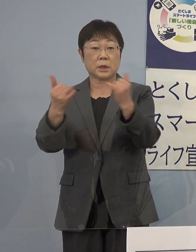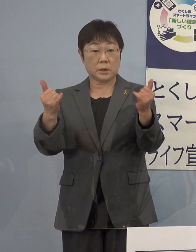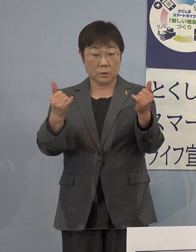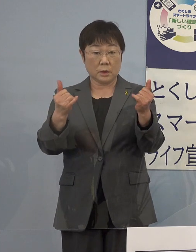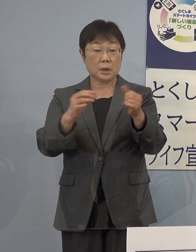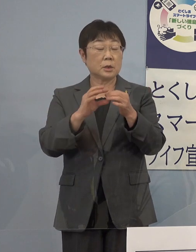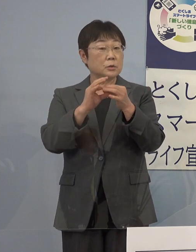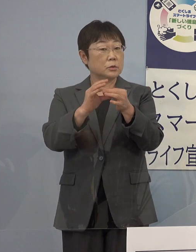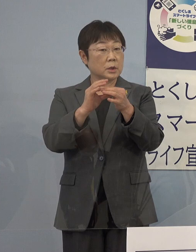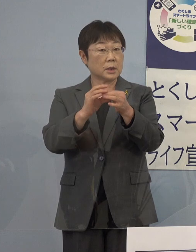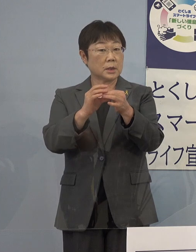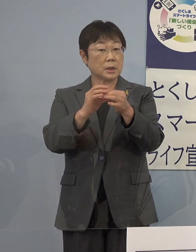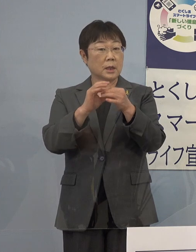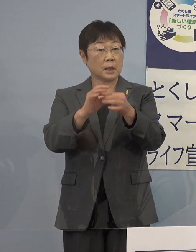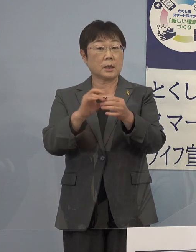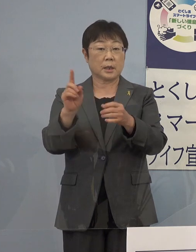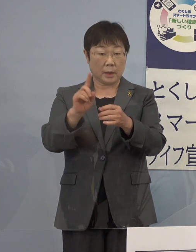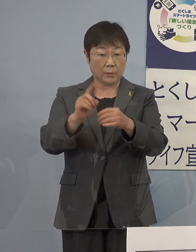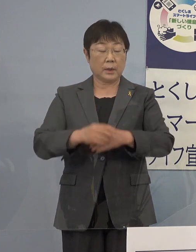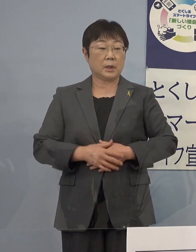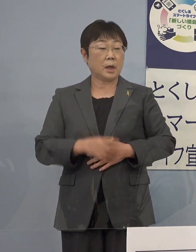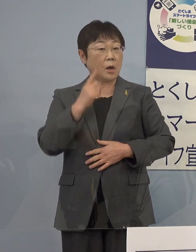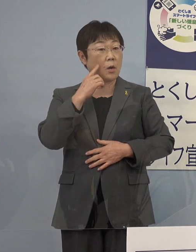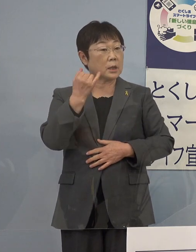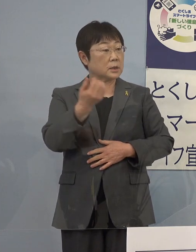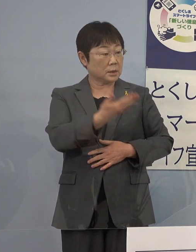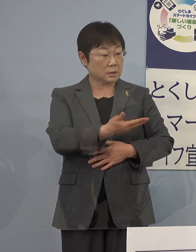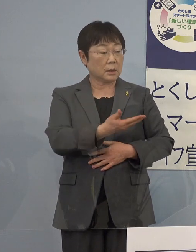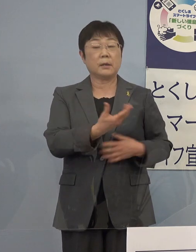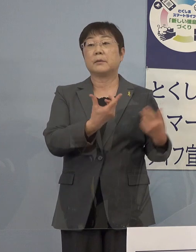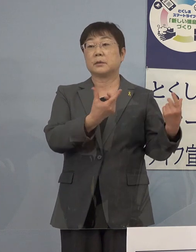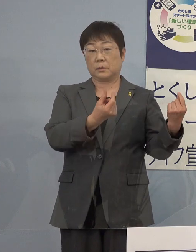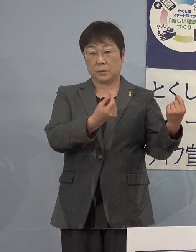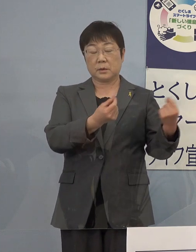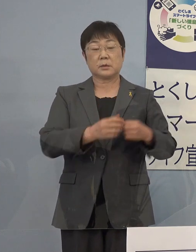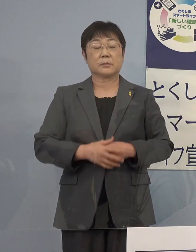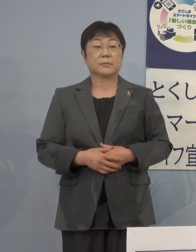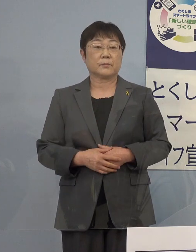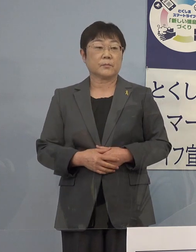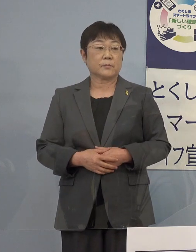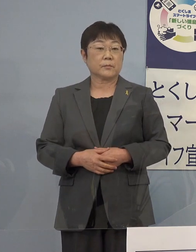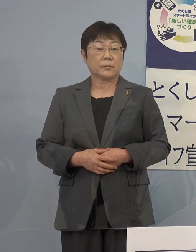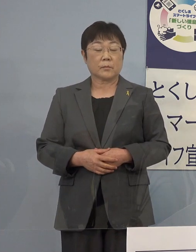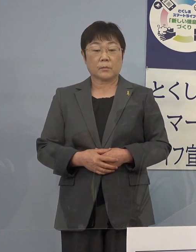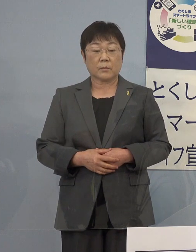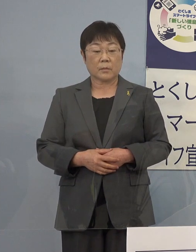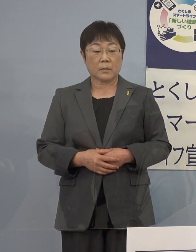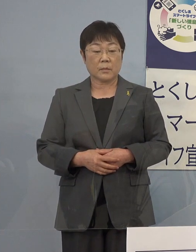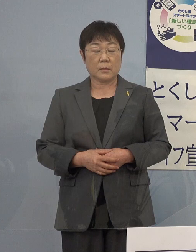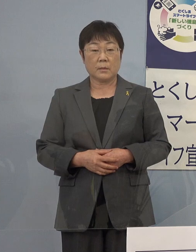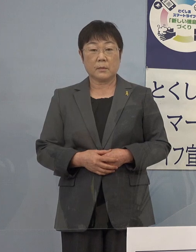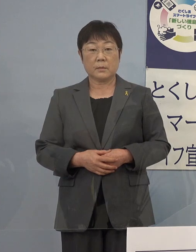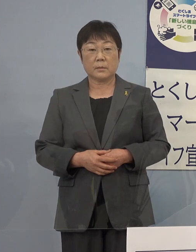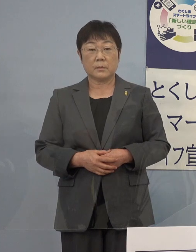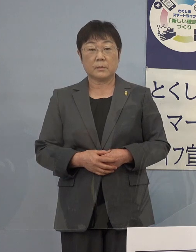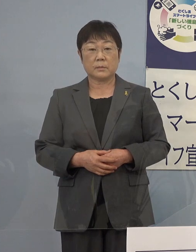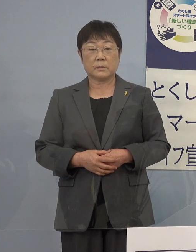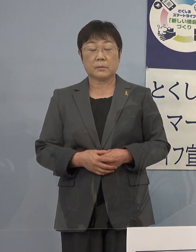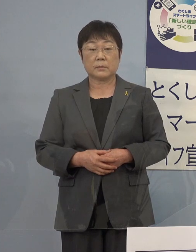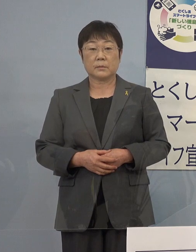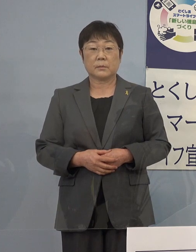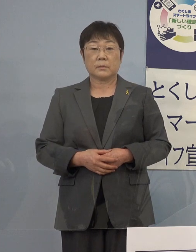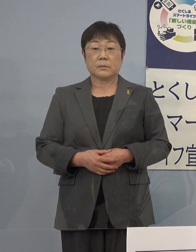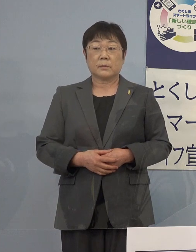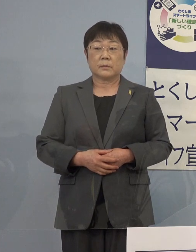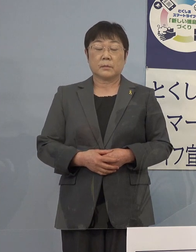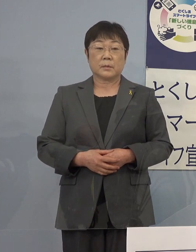そうです。続きからは、なんか お母さんとか です。 あ、母親で、あとですね、